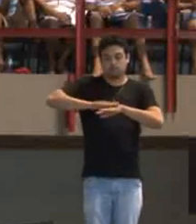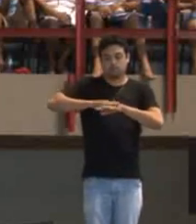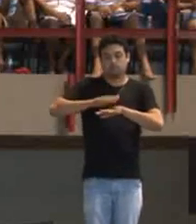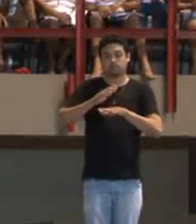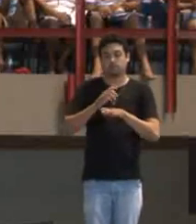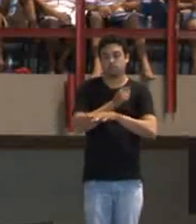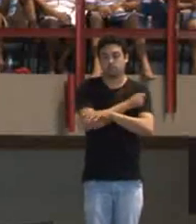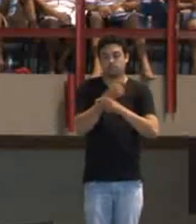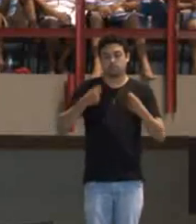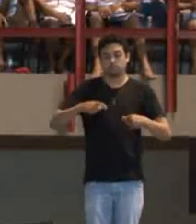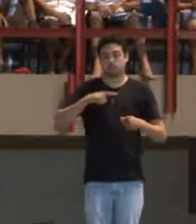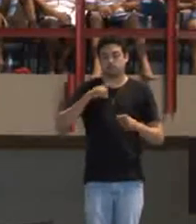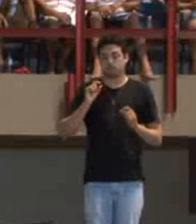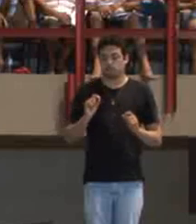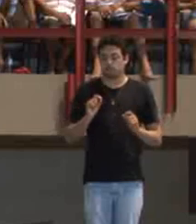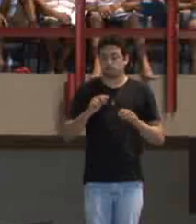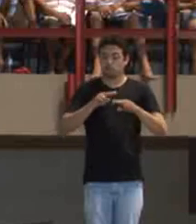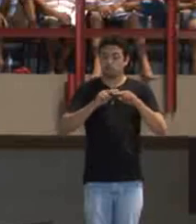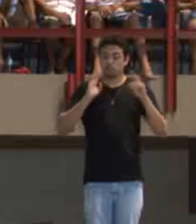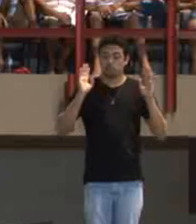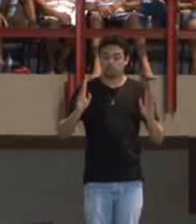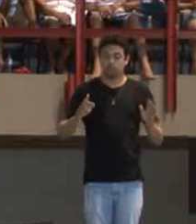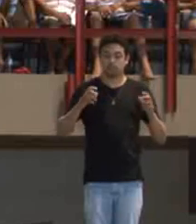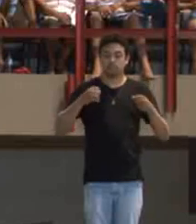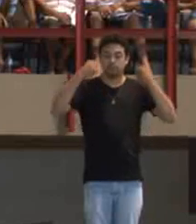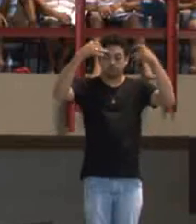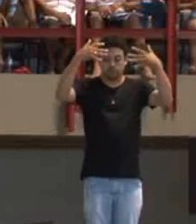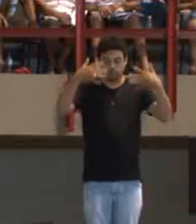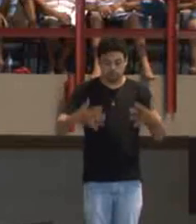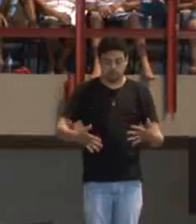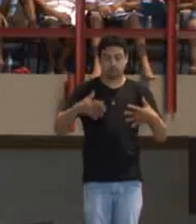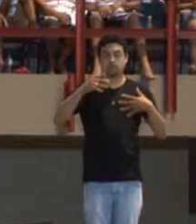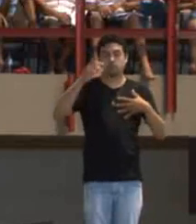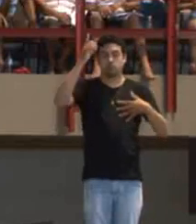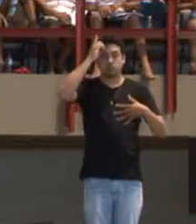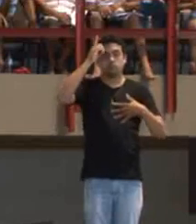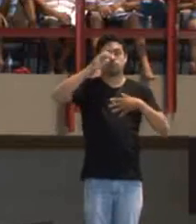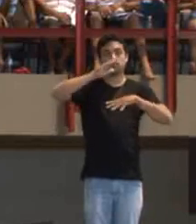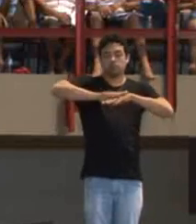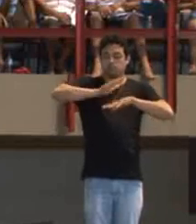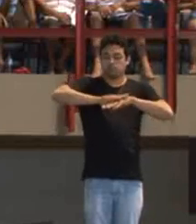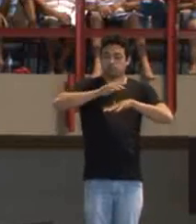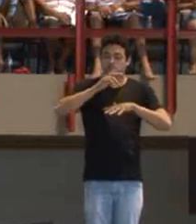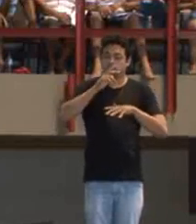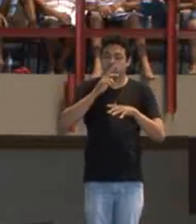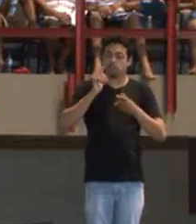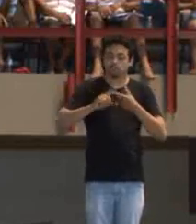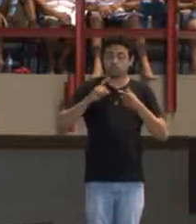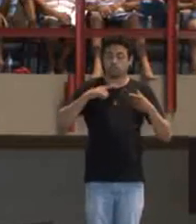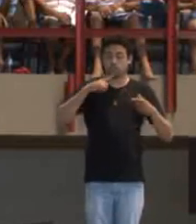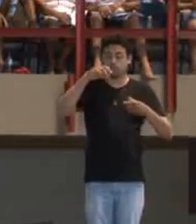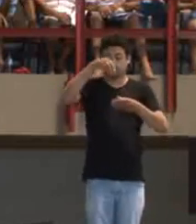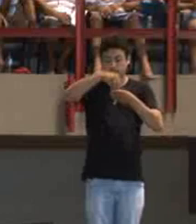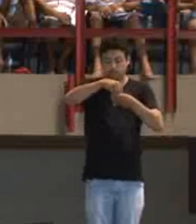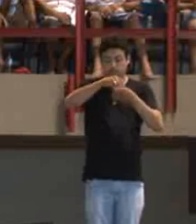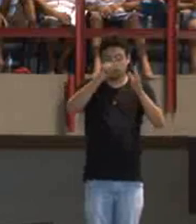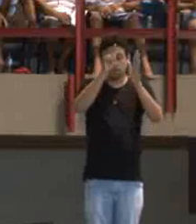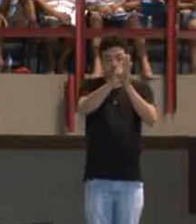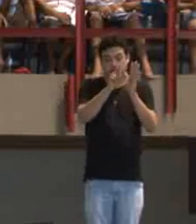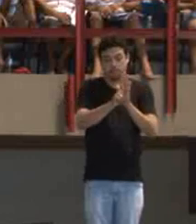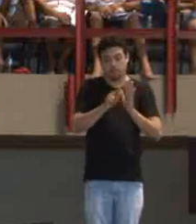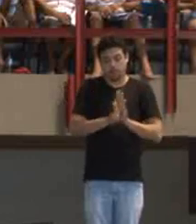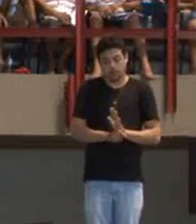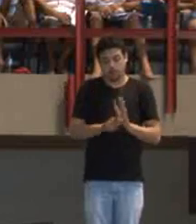competências necessárias. Então, para a gente trabalhar essas habilidades e competências, a gente precisa ter questões, como se